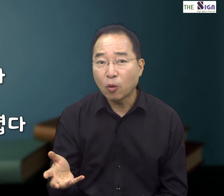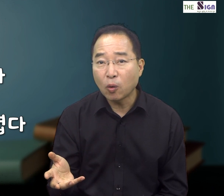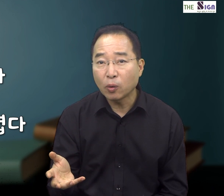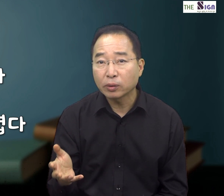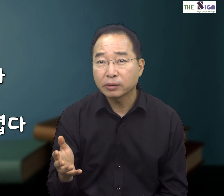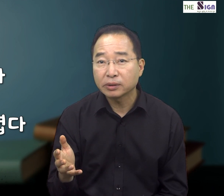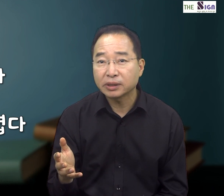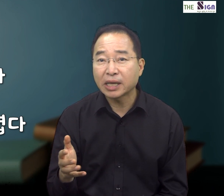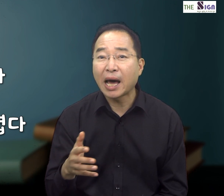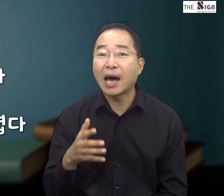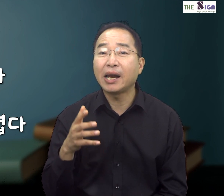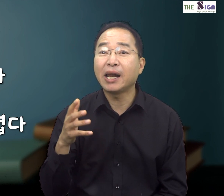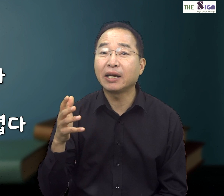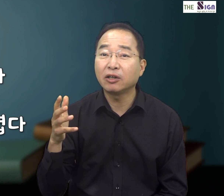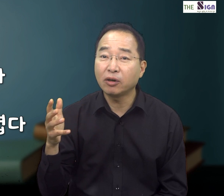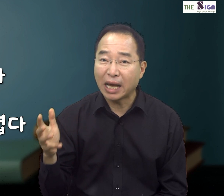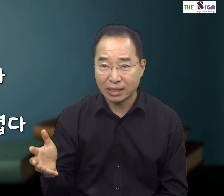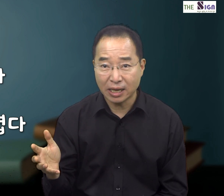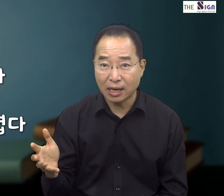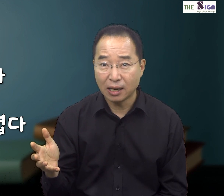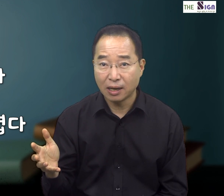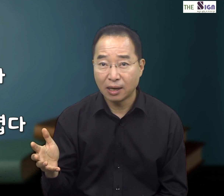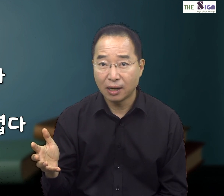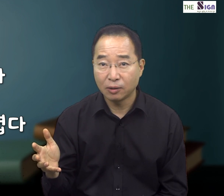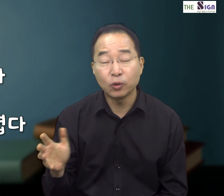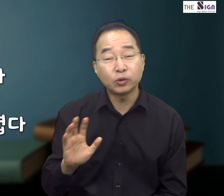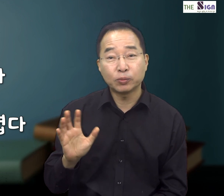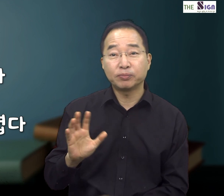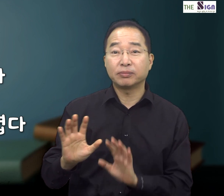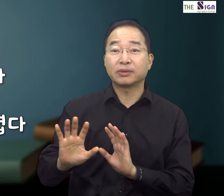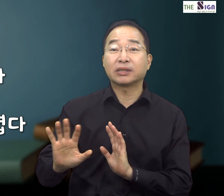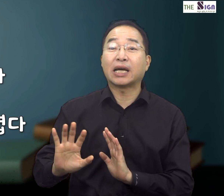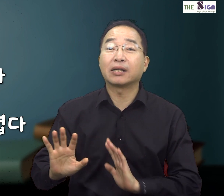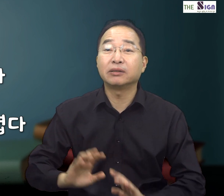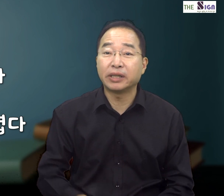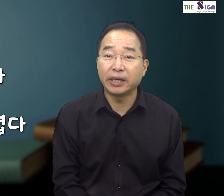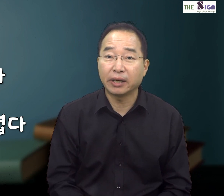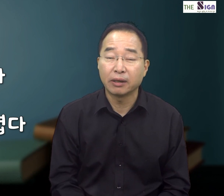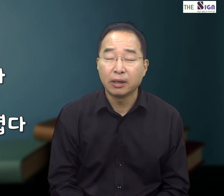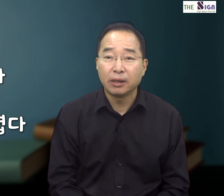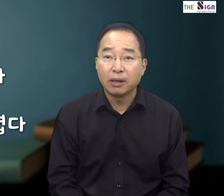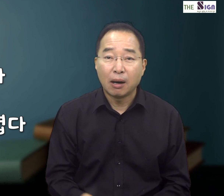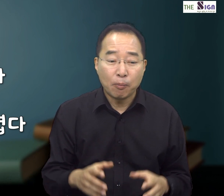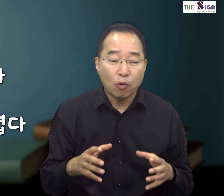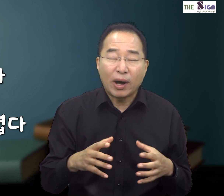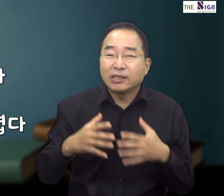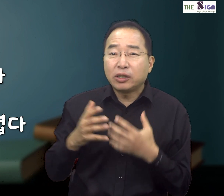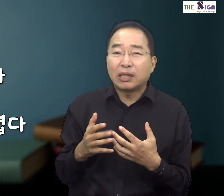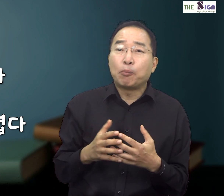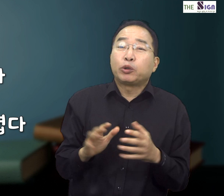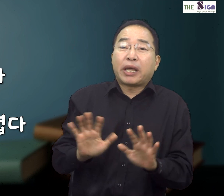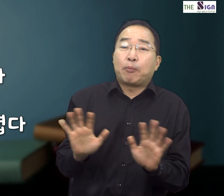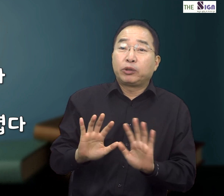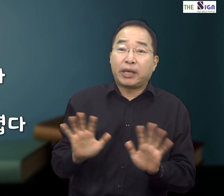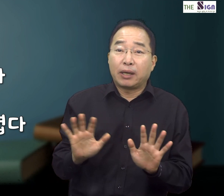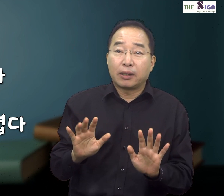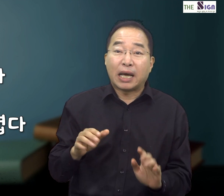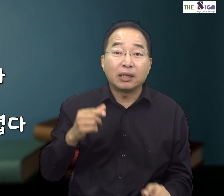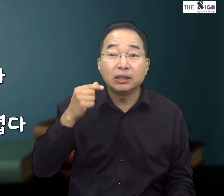못하다하고 잘하는 건 아니야. 이건 좀 다른데 완전 일단 못해 라는